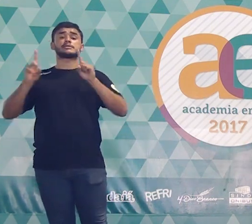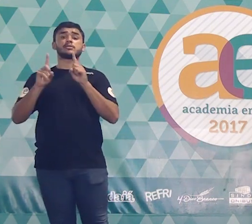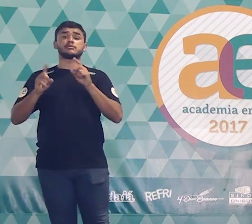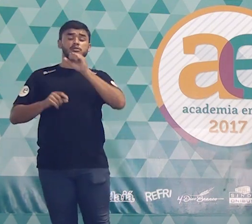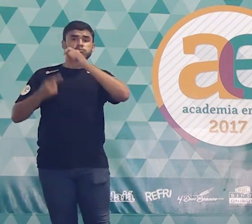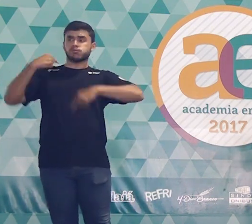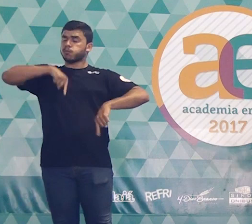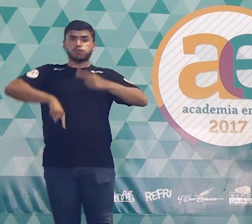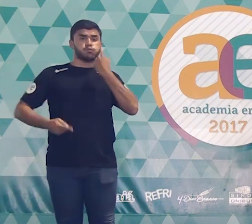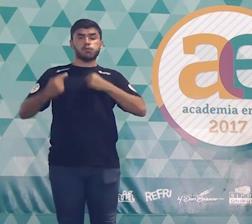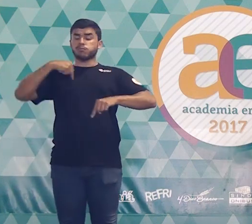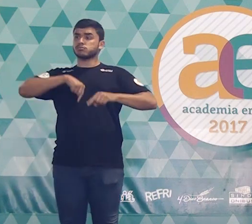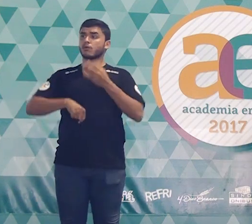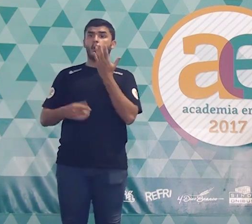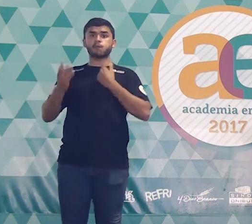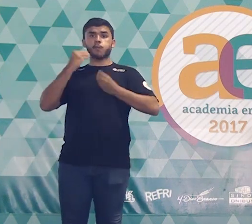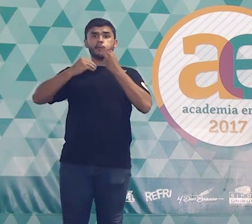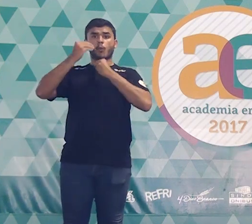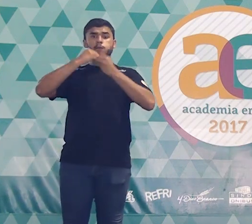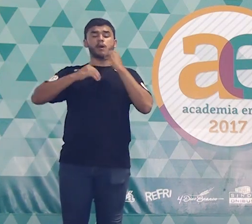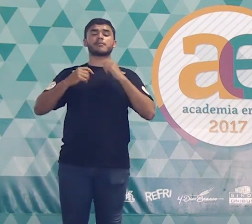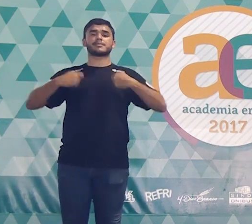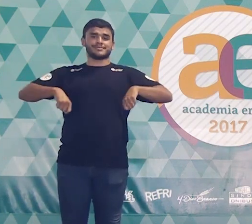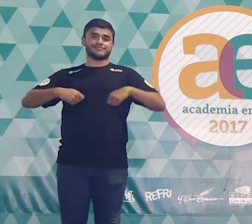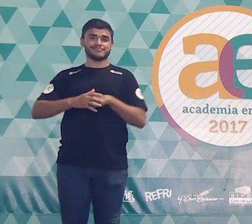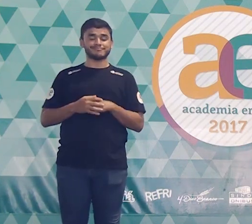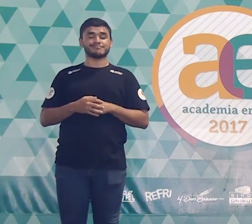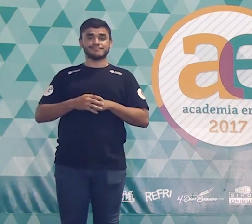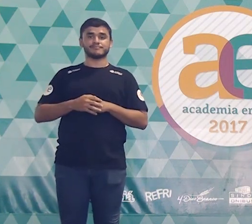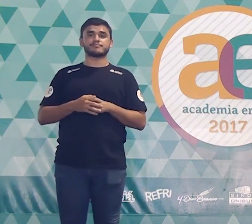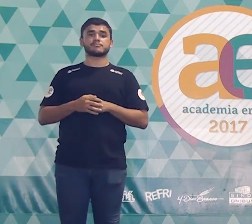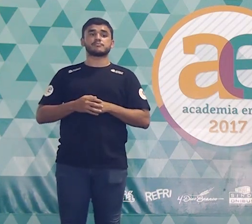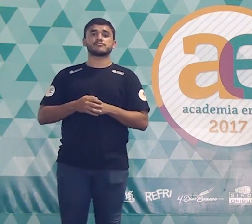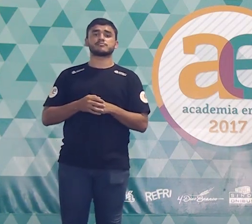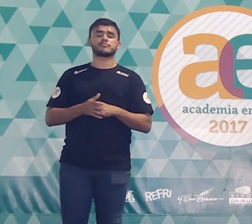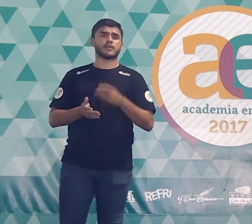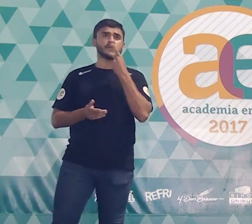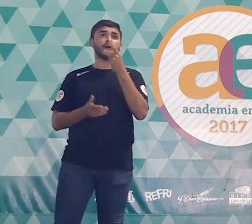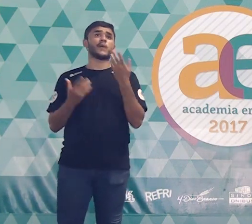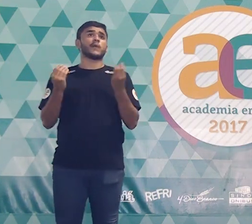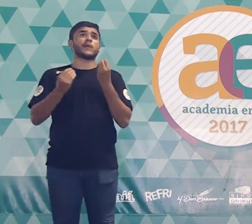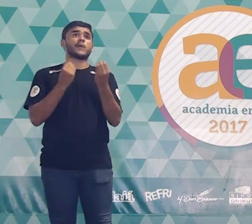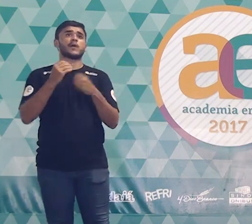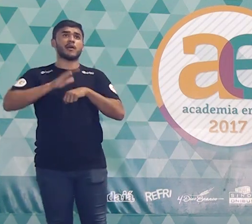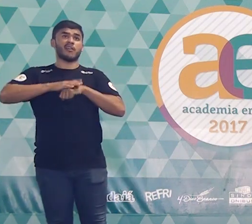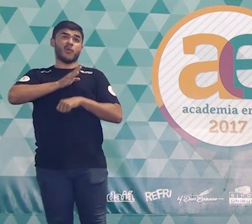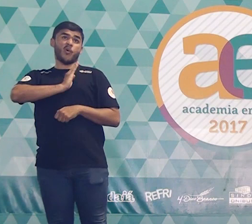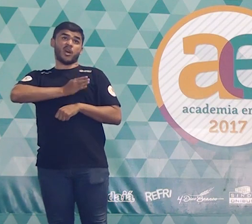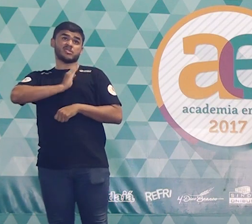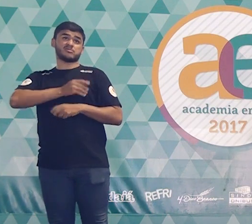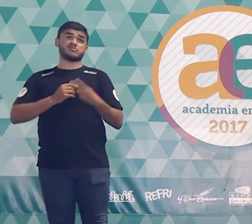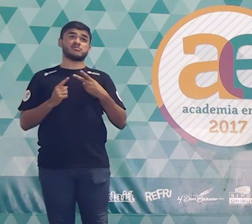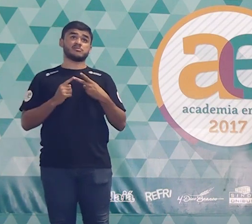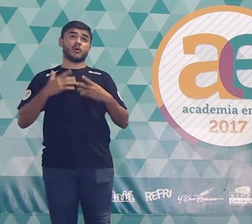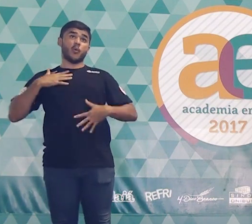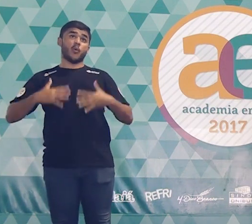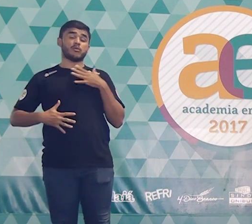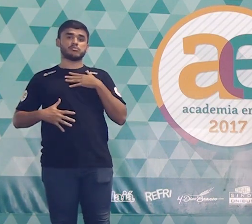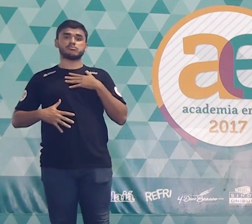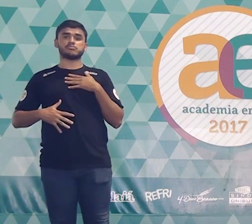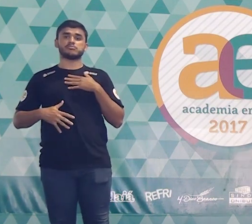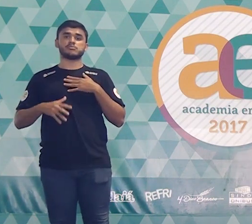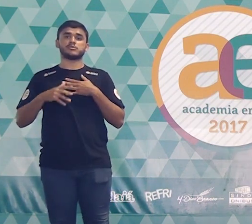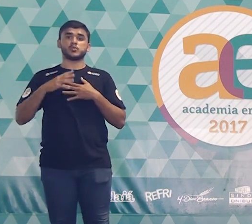tenho um metabolismo alto, eu vou precisar de uma quantidade calórica maior. Rodrigo, quem é que vai dizer isso? É o meu coração, o meu corpo? Gente, o seu corpo